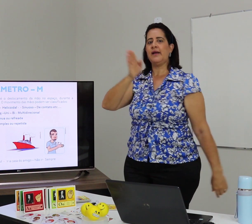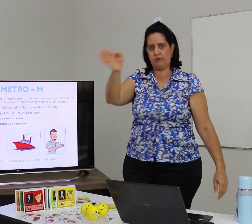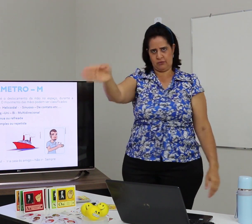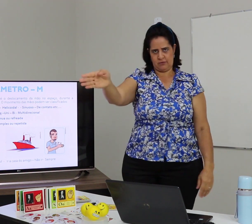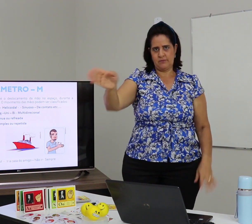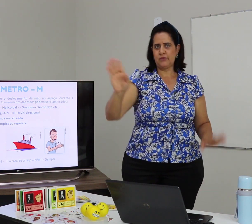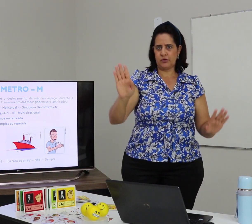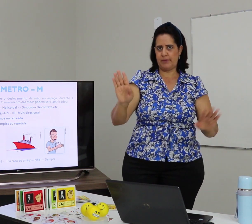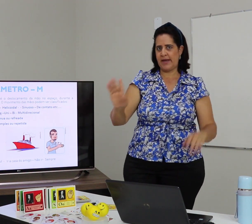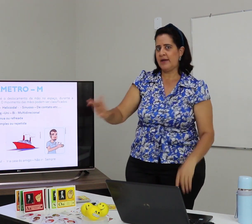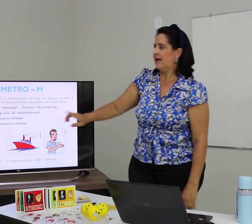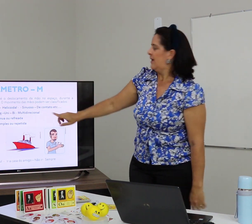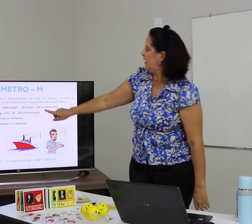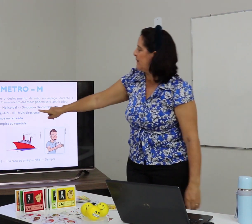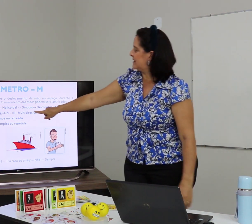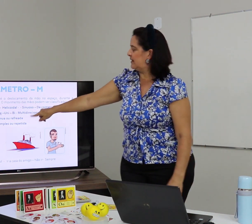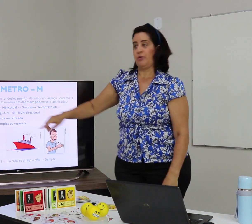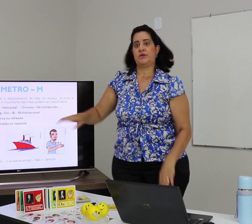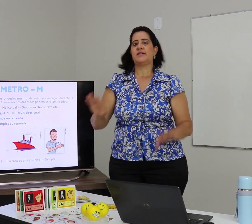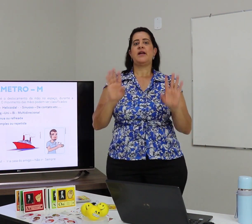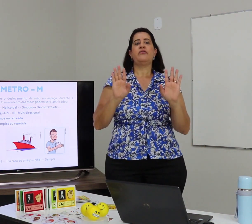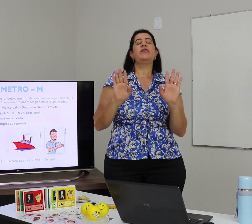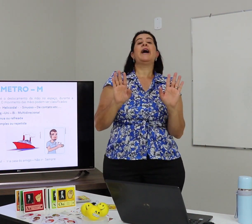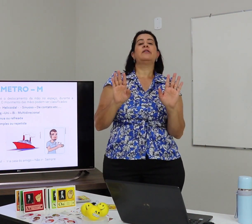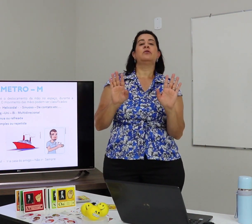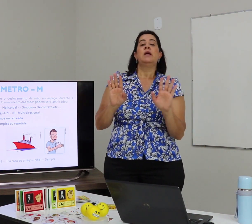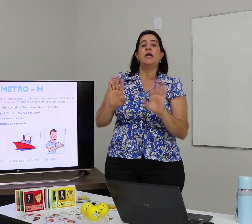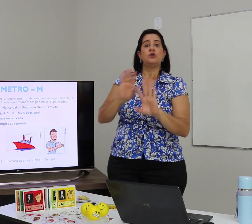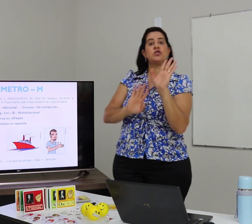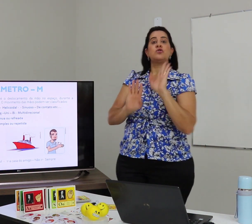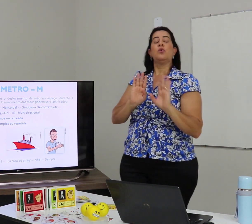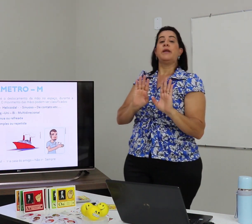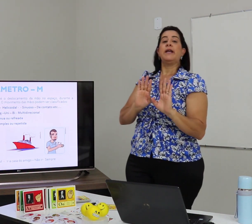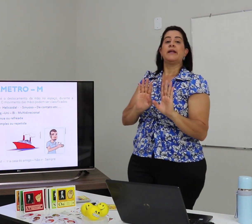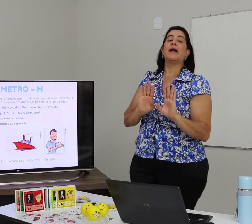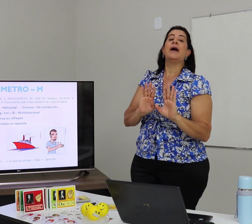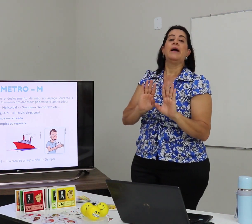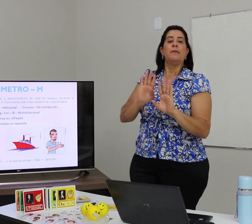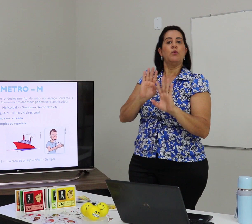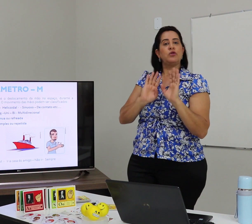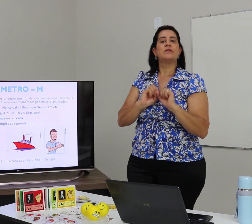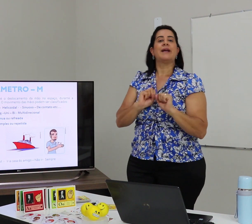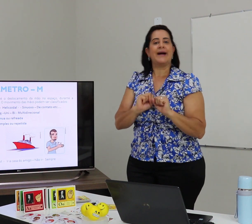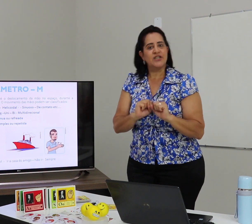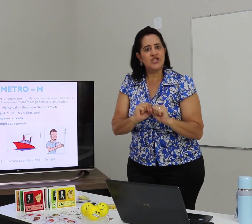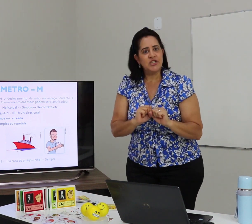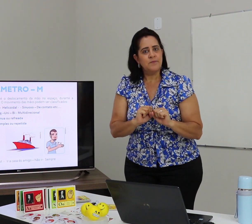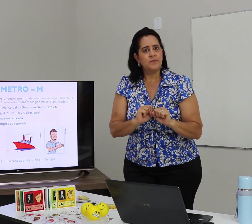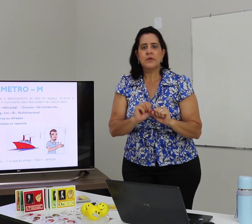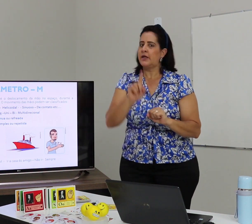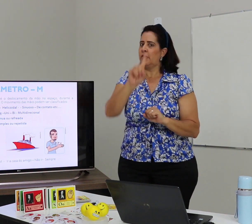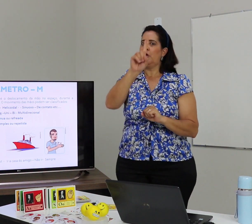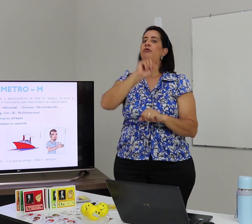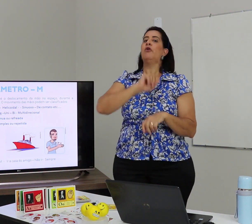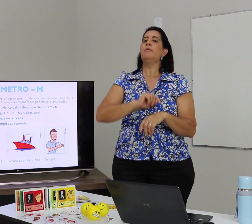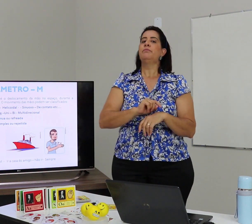eu vou. Tudo bem? Mas ele pode ser refreado. Eu descobri que tá muito tarde e que eu não vou,